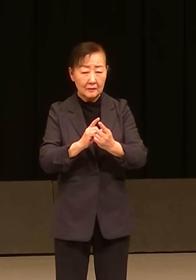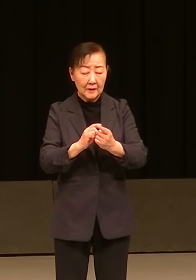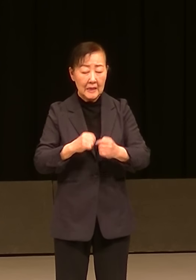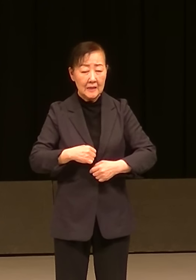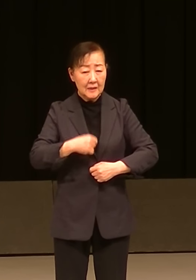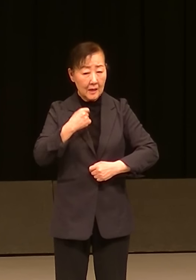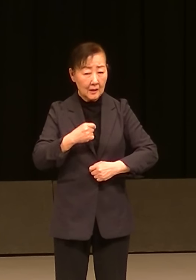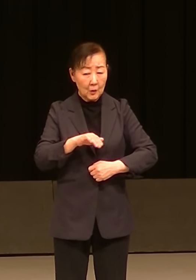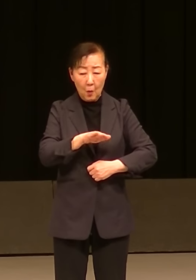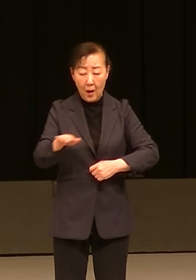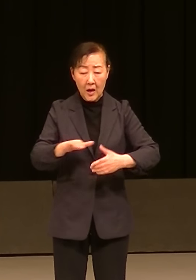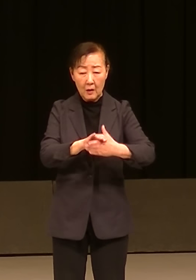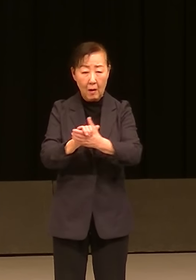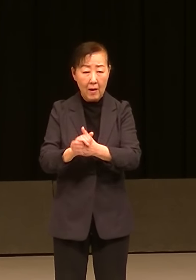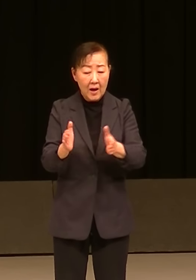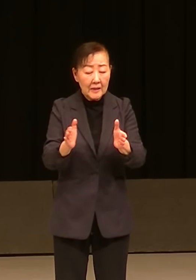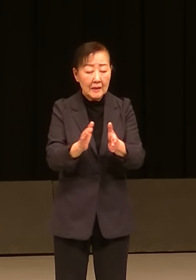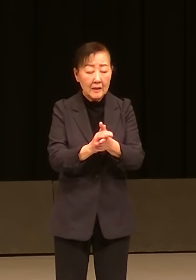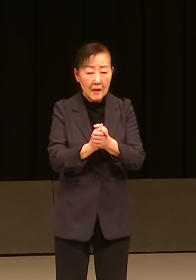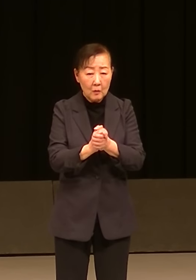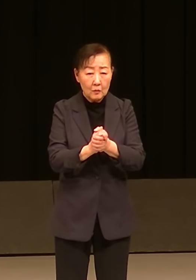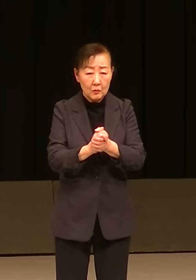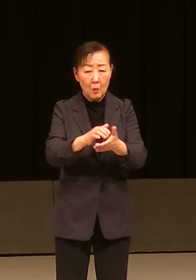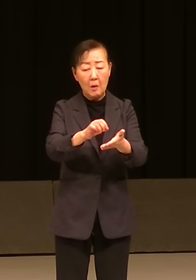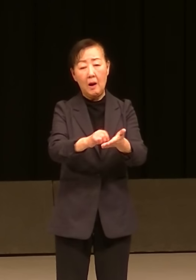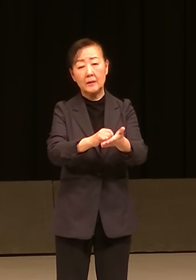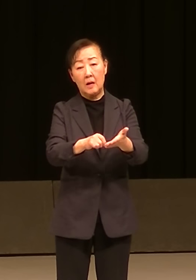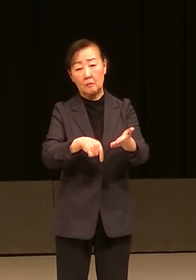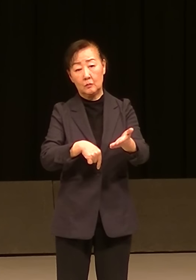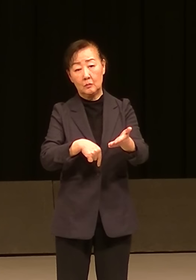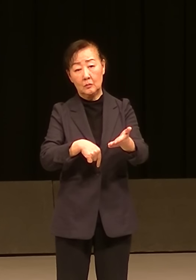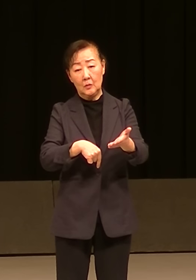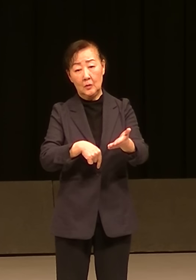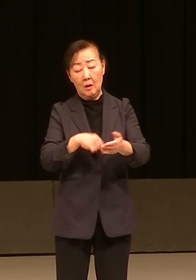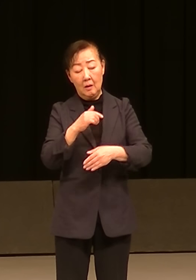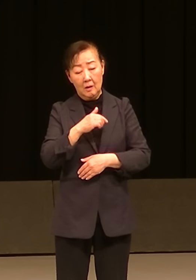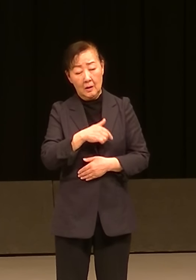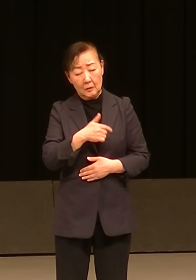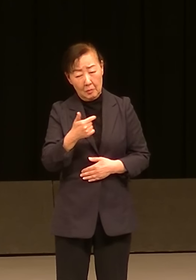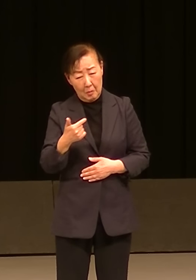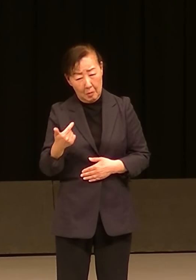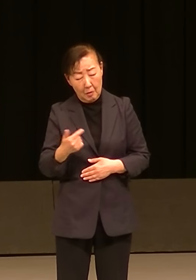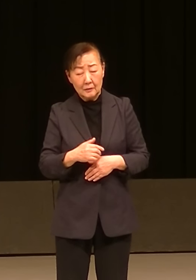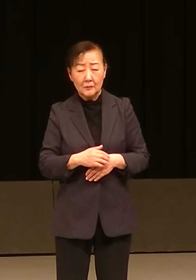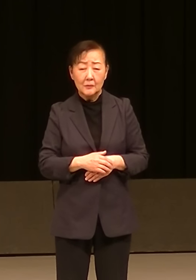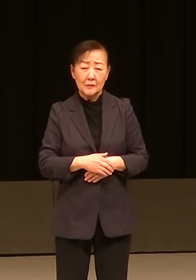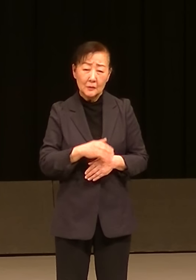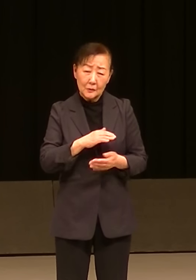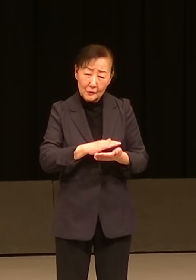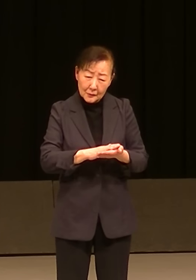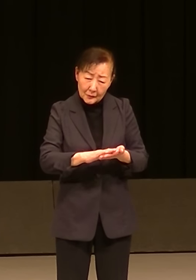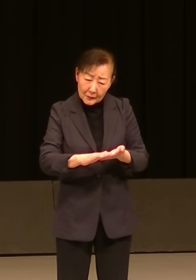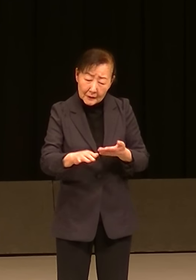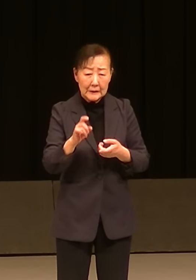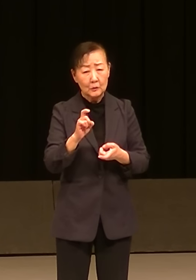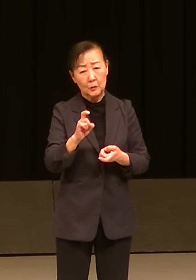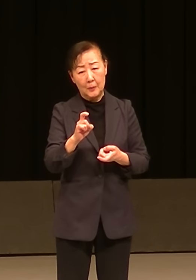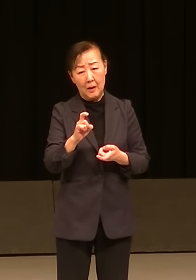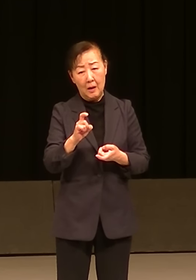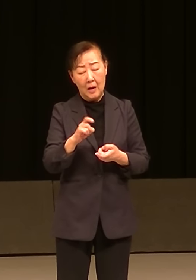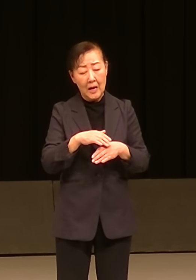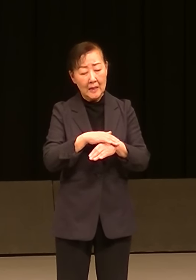抱き合う、いうふうに書かれております。これは非常に素晴らしい美しいフレーズ、ですよね。慈